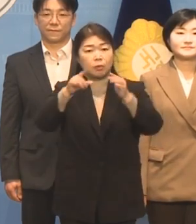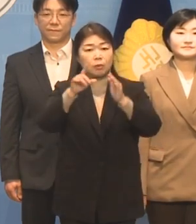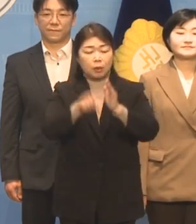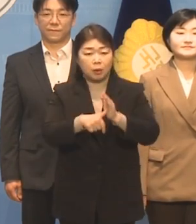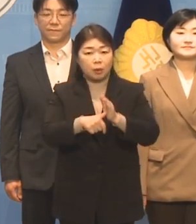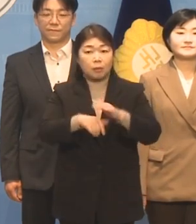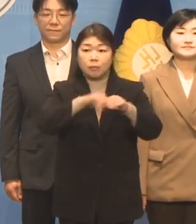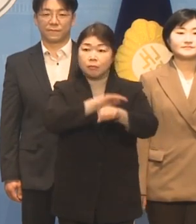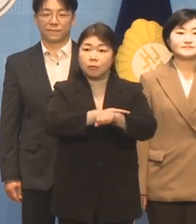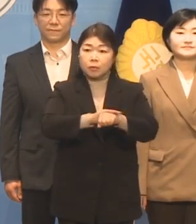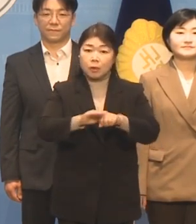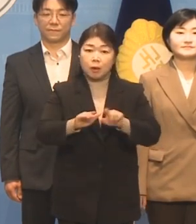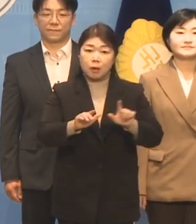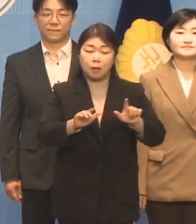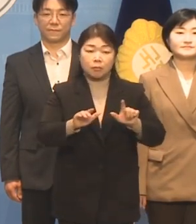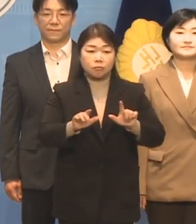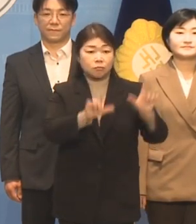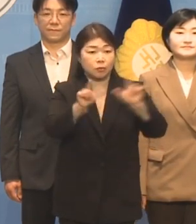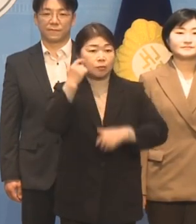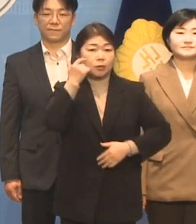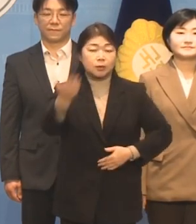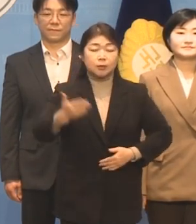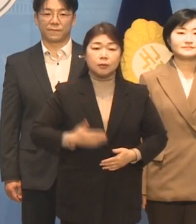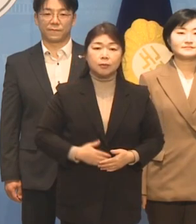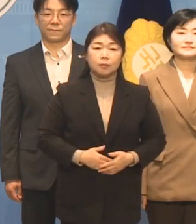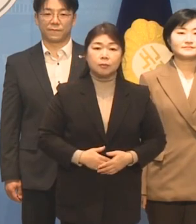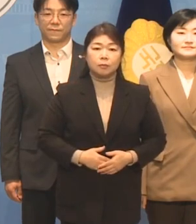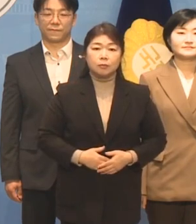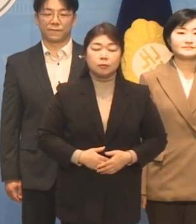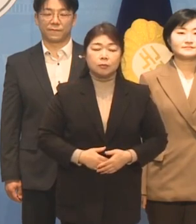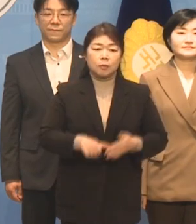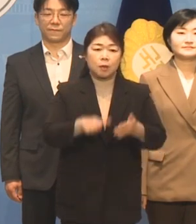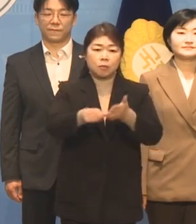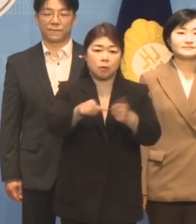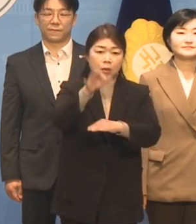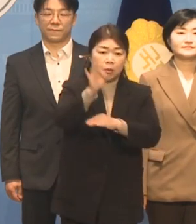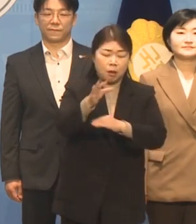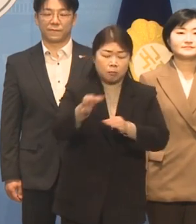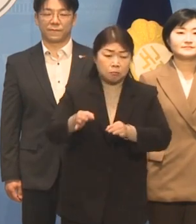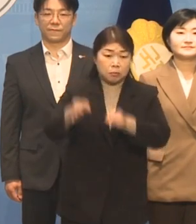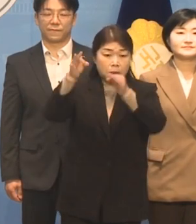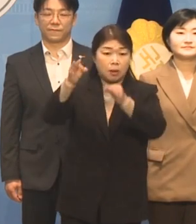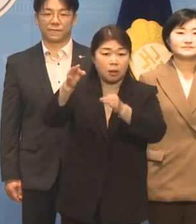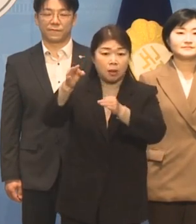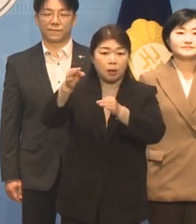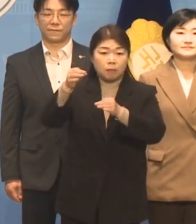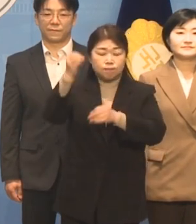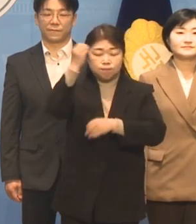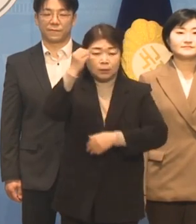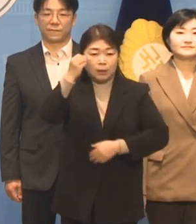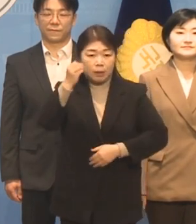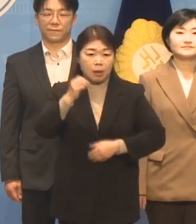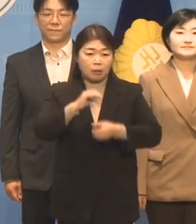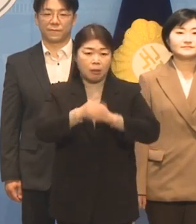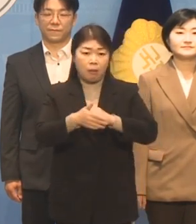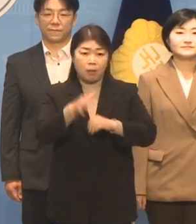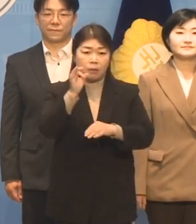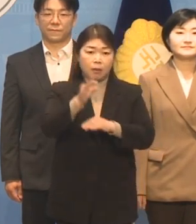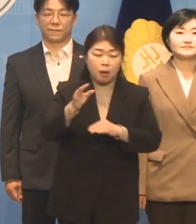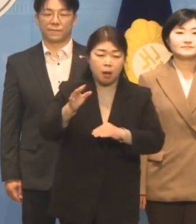걱정 없이 보내셨는지 모르겠습니다. 고물가에 차례 지낼 사과 한 알도 선뜻 사기